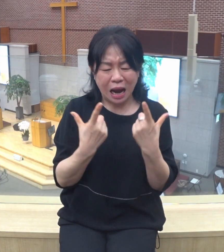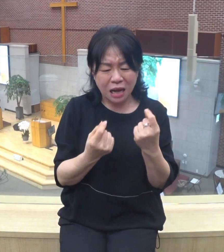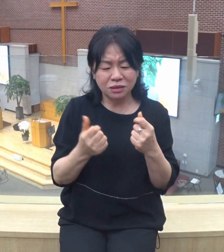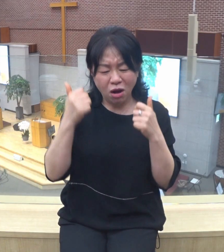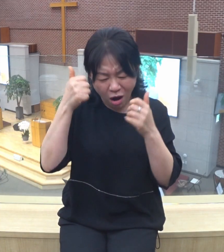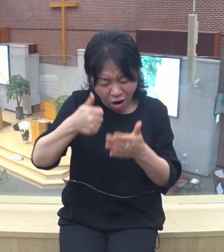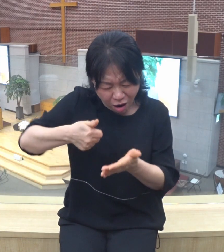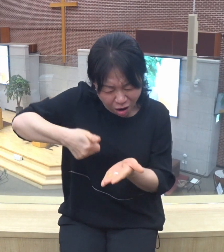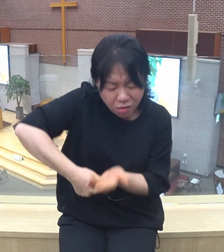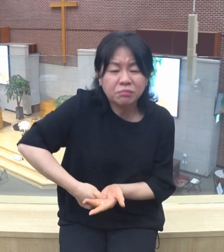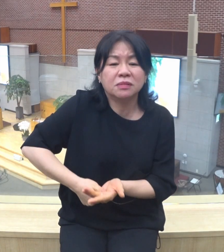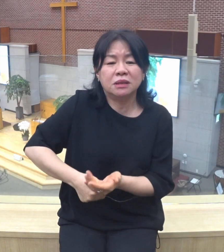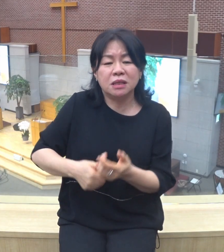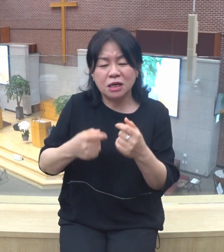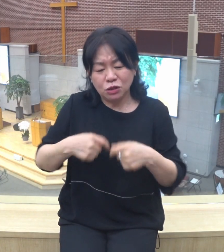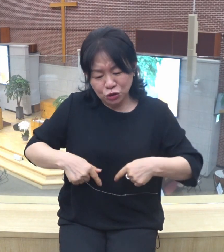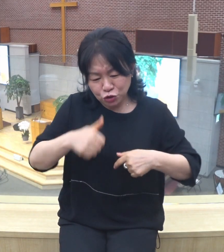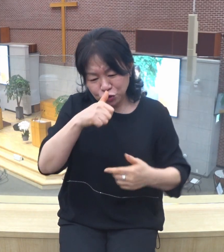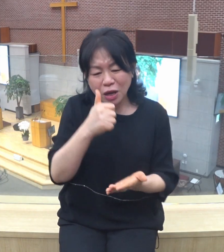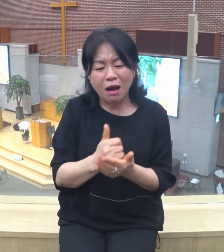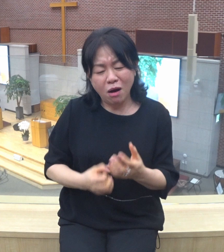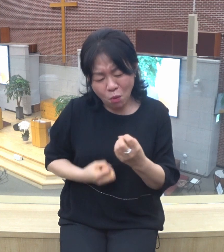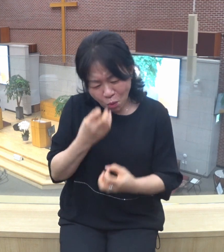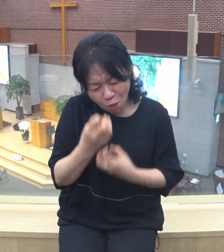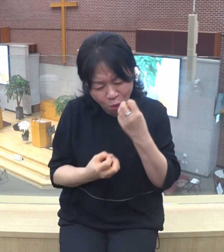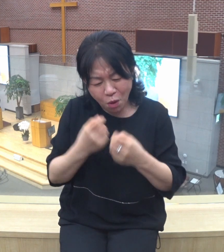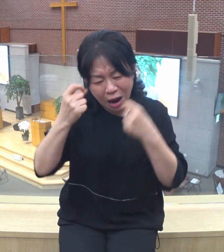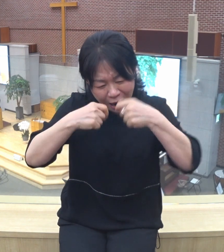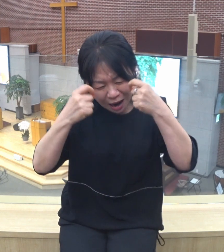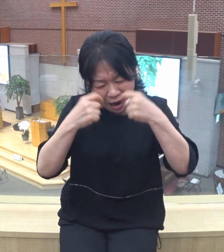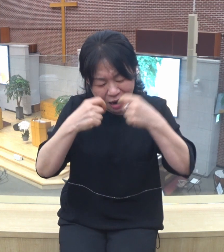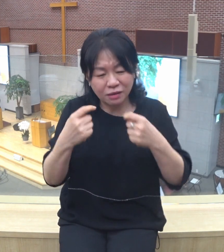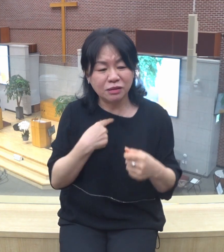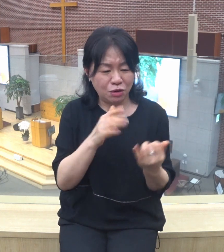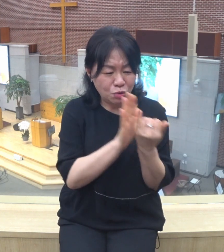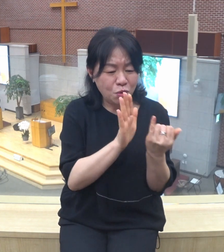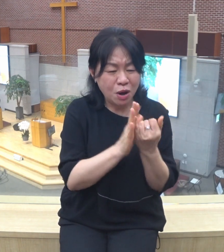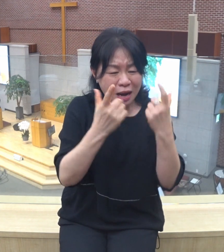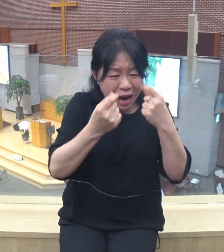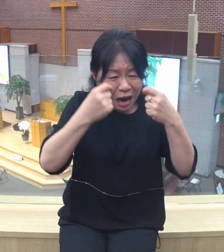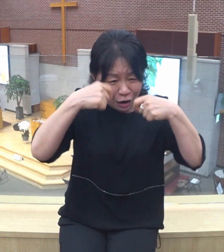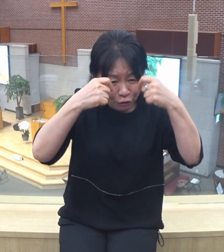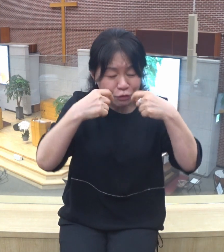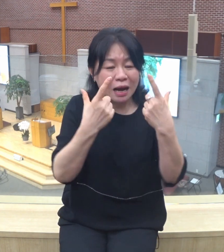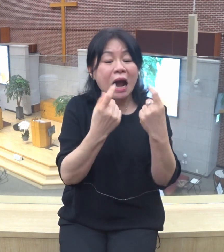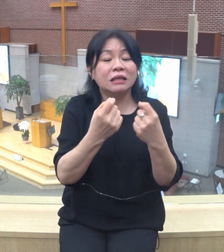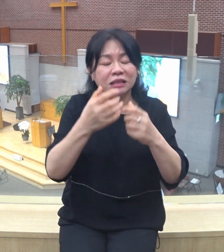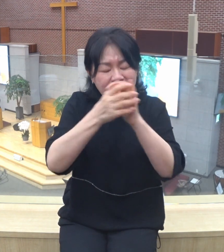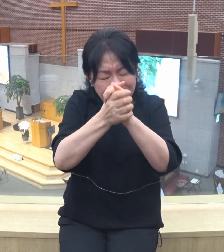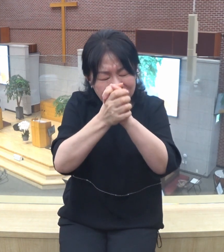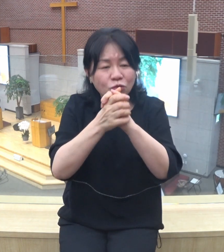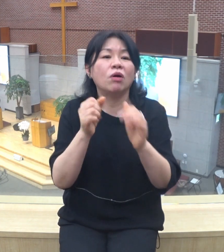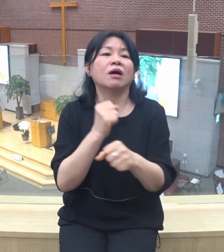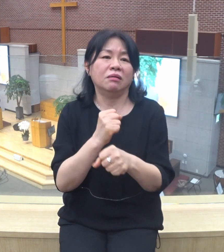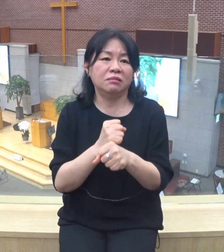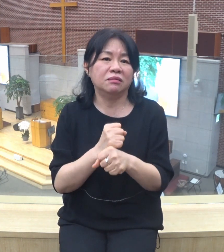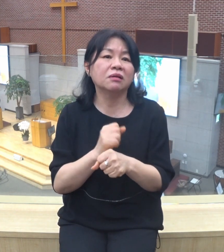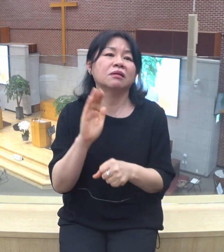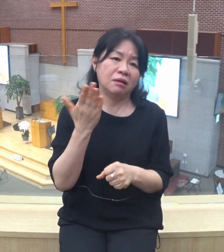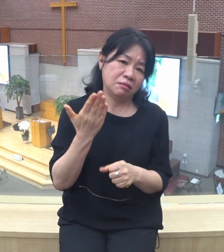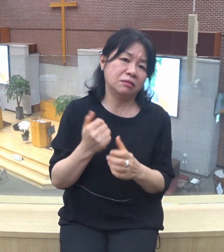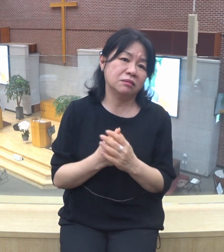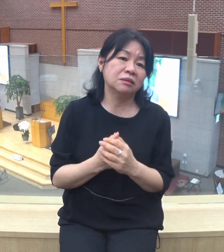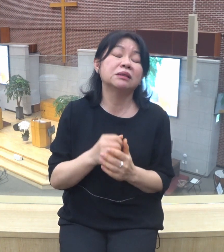엎드려서 비통함으로 죄를 고백했습니다. 이 사건으로 저는 하나님의 사랑이 생각할 수